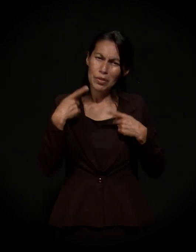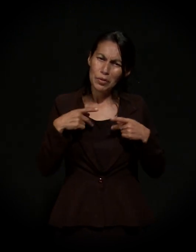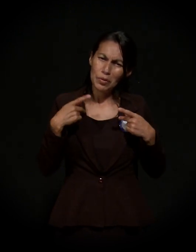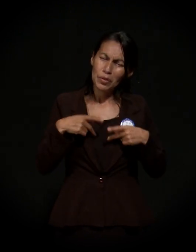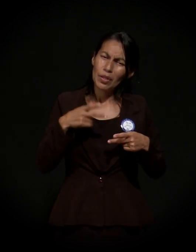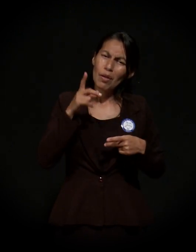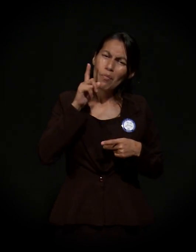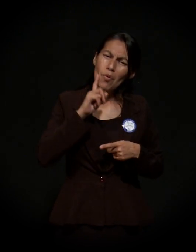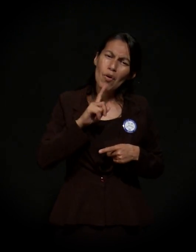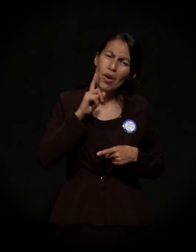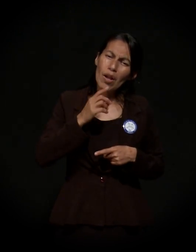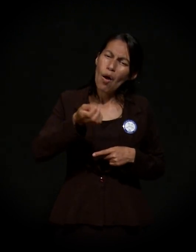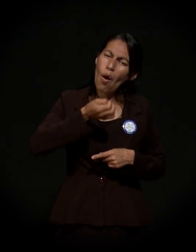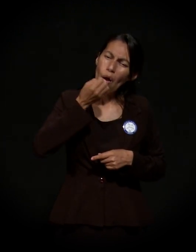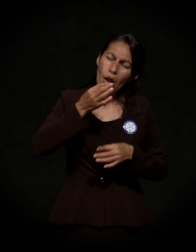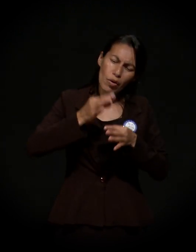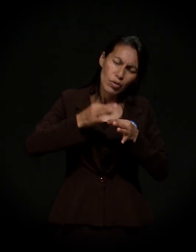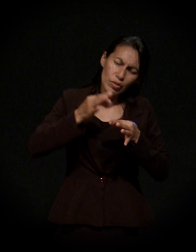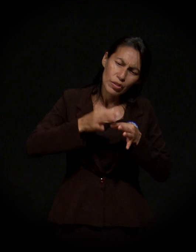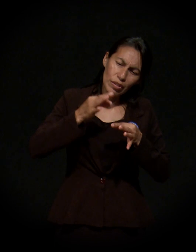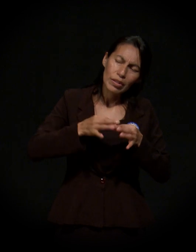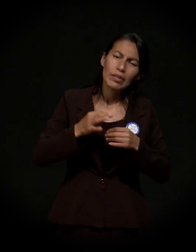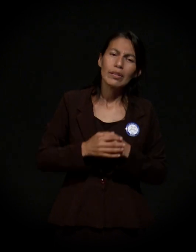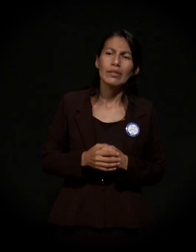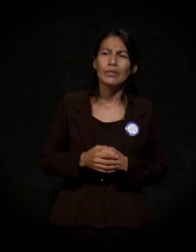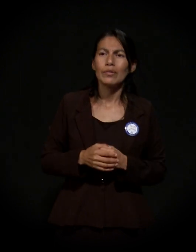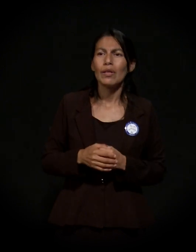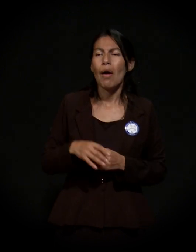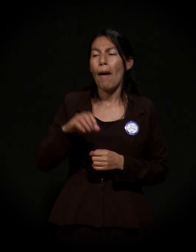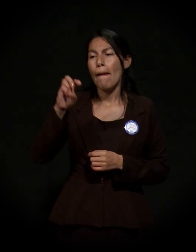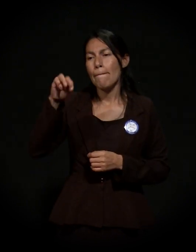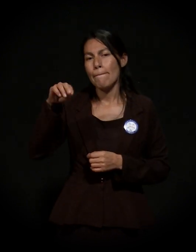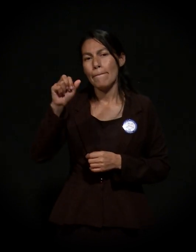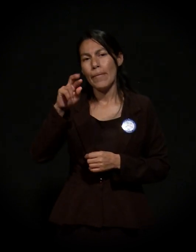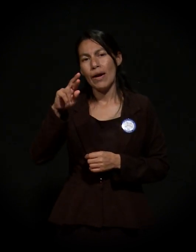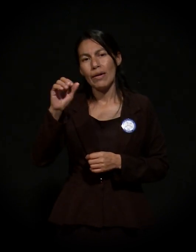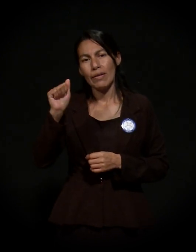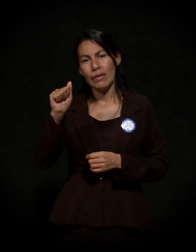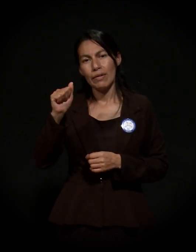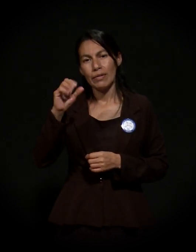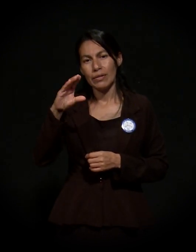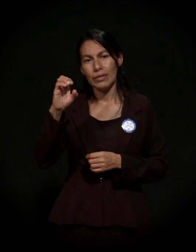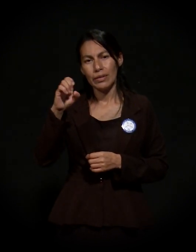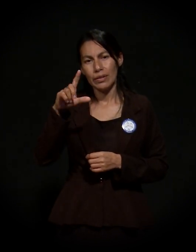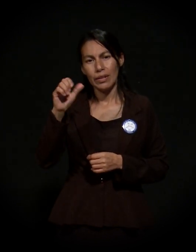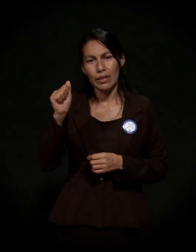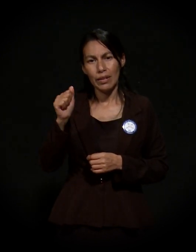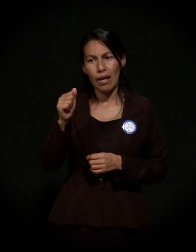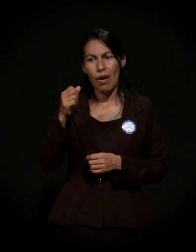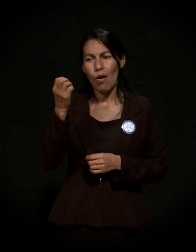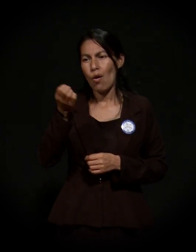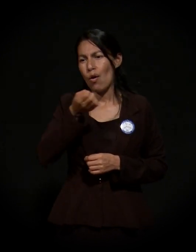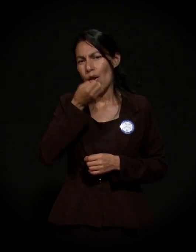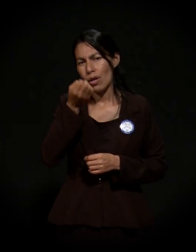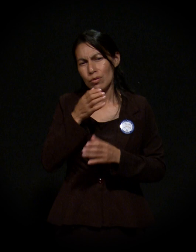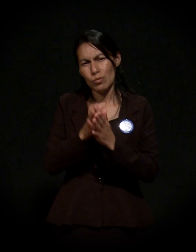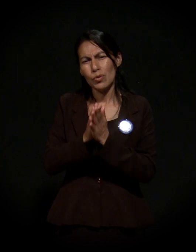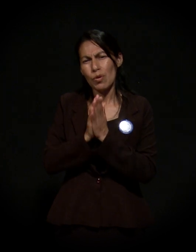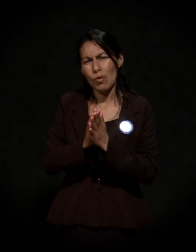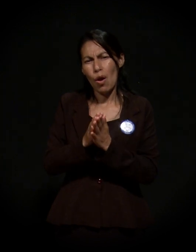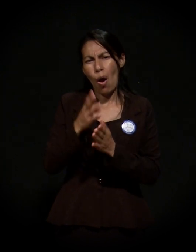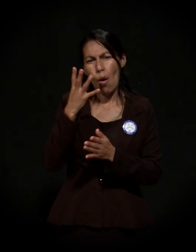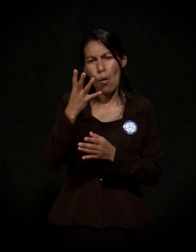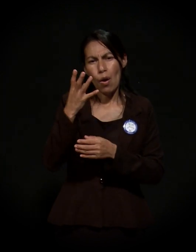aquellas guerreras de oración. María Celia Sánchez, solicito oración por Emerson